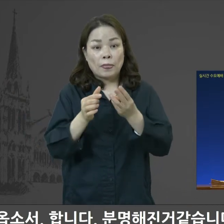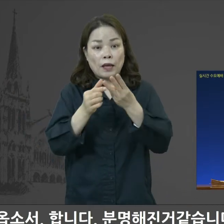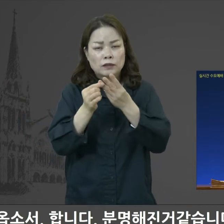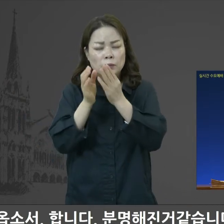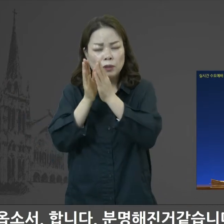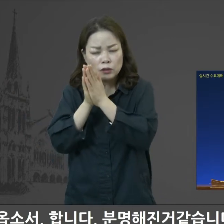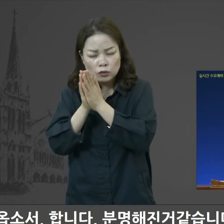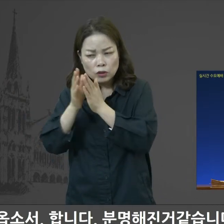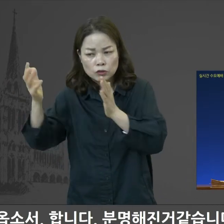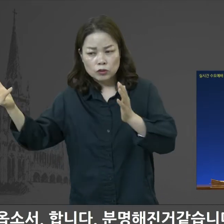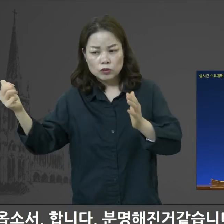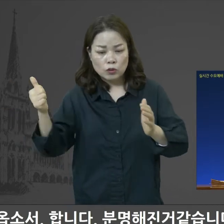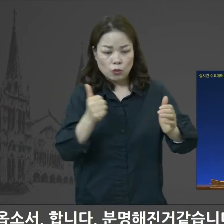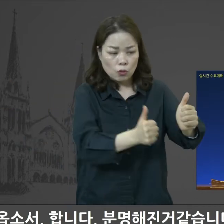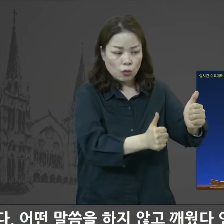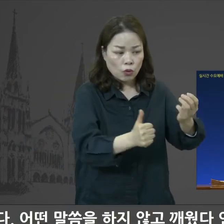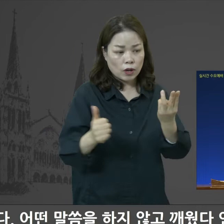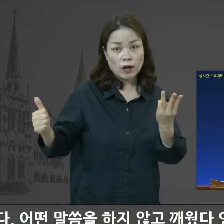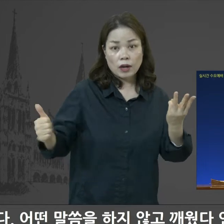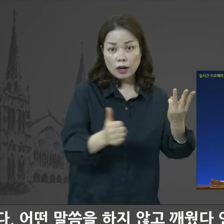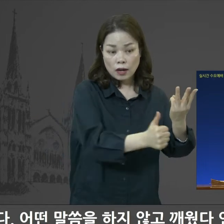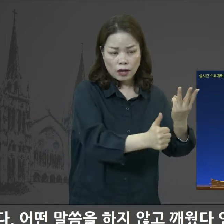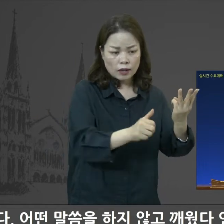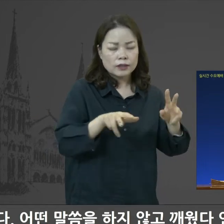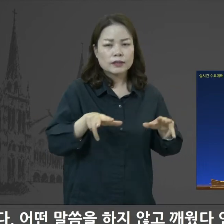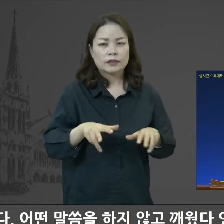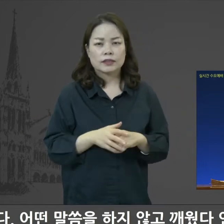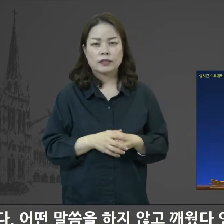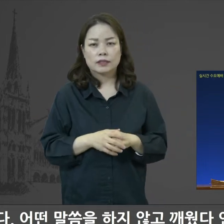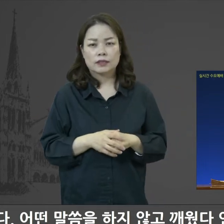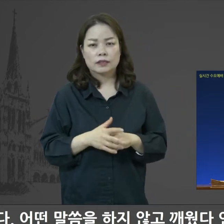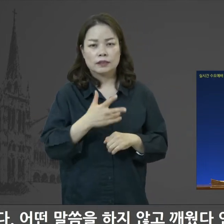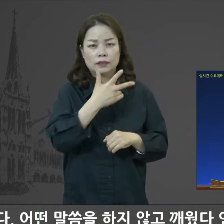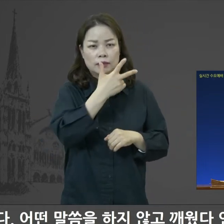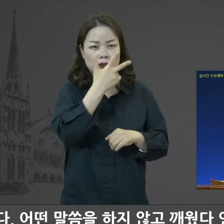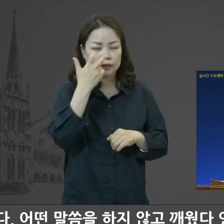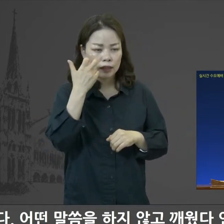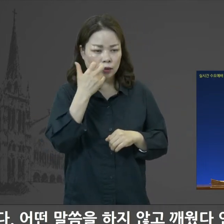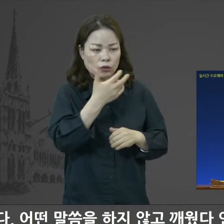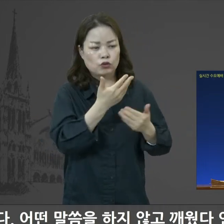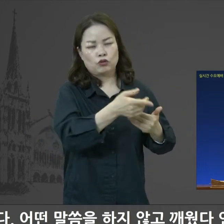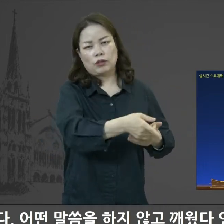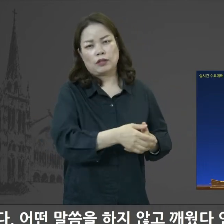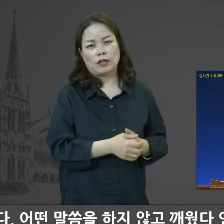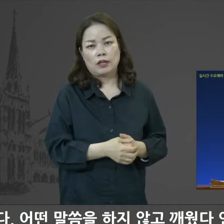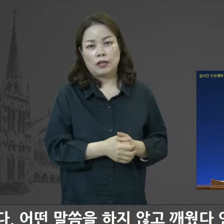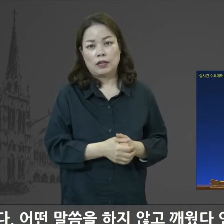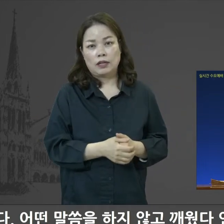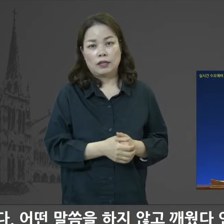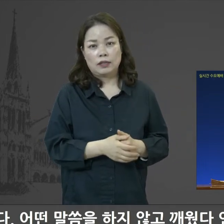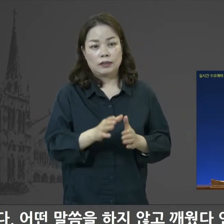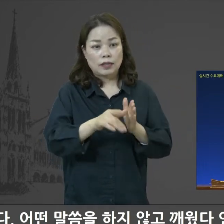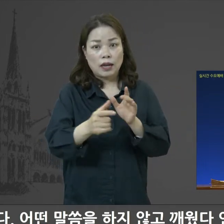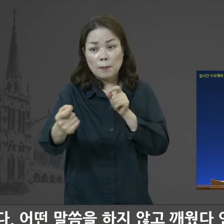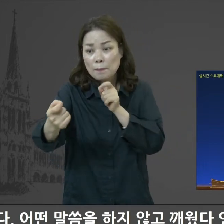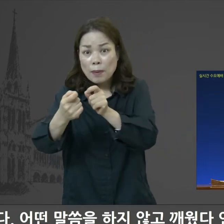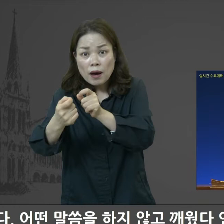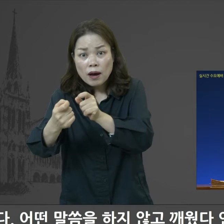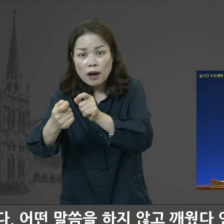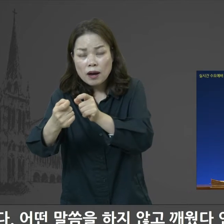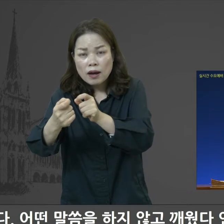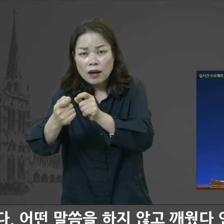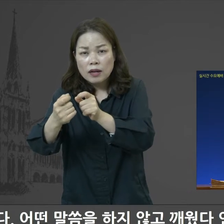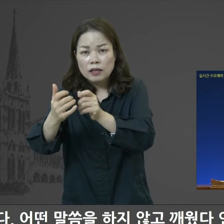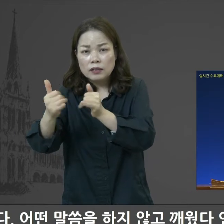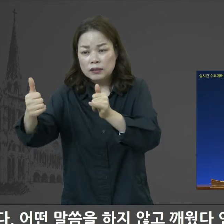기도하신 후에 오셔서 하신 말씀은 이제는 자고 쉬어라. 보라 때가 가까웠으니 인자가